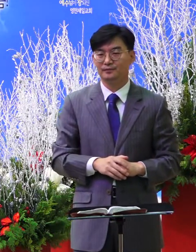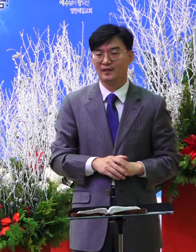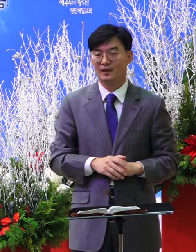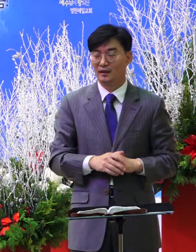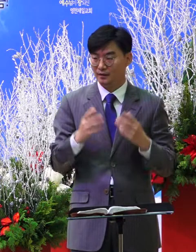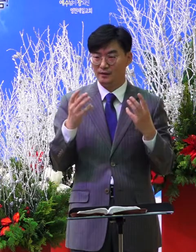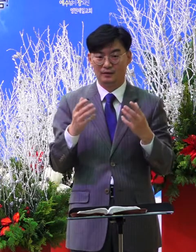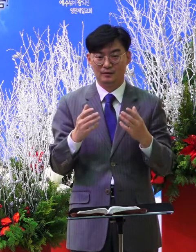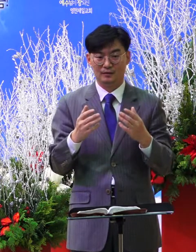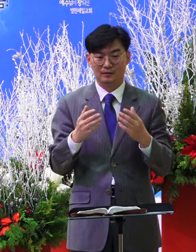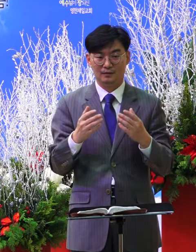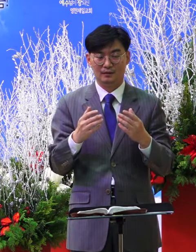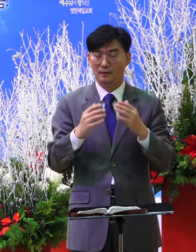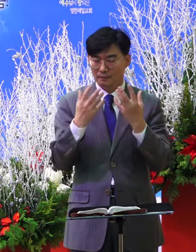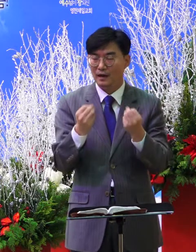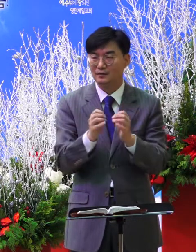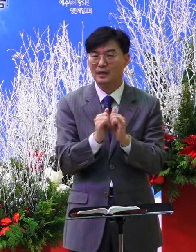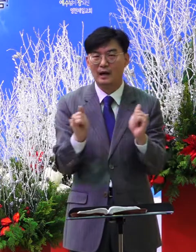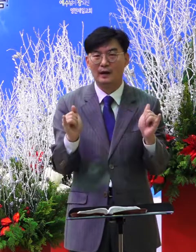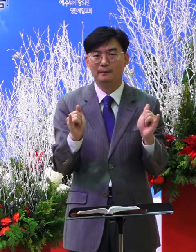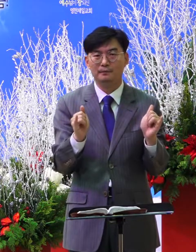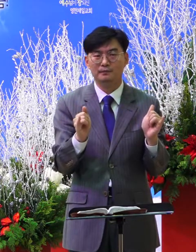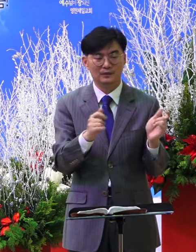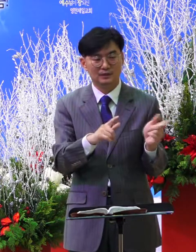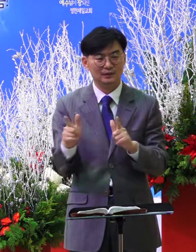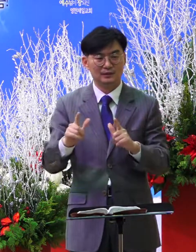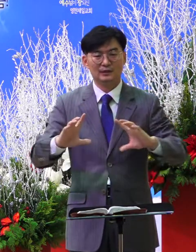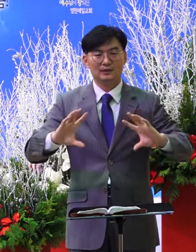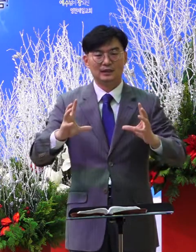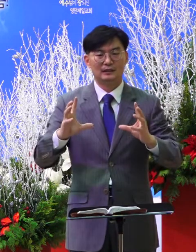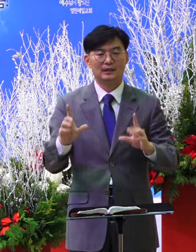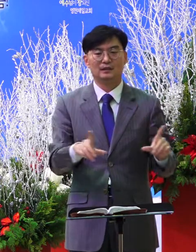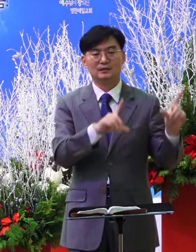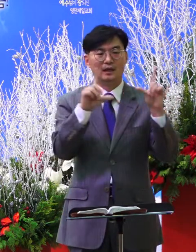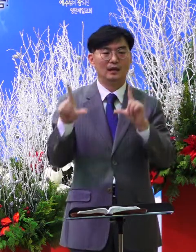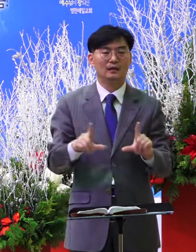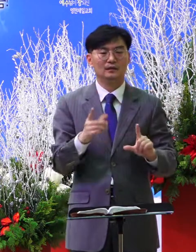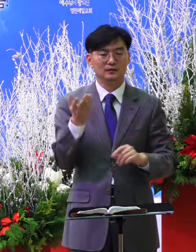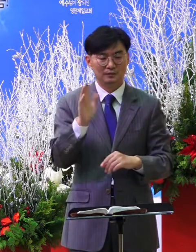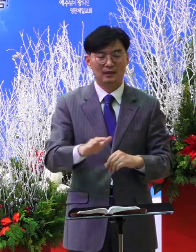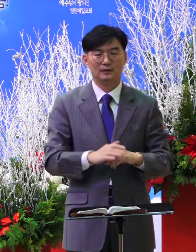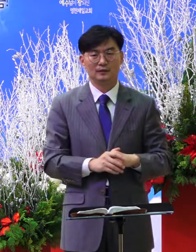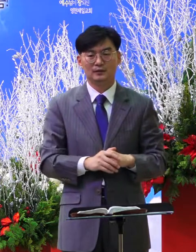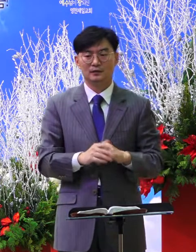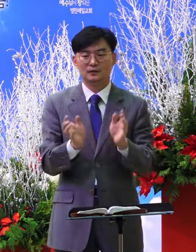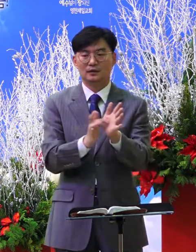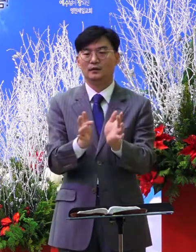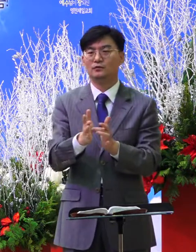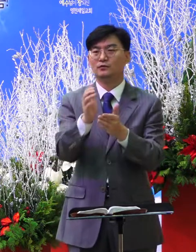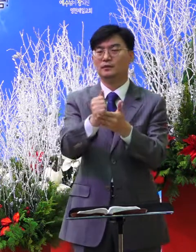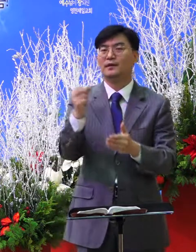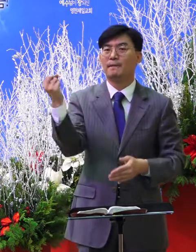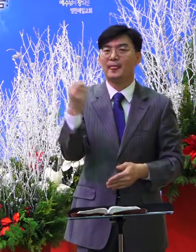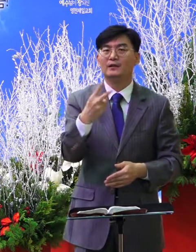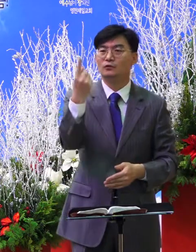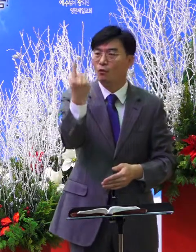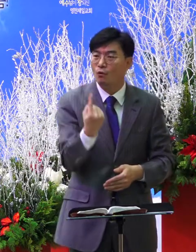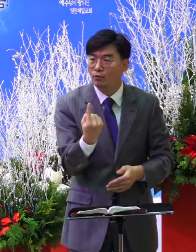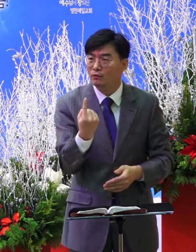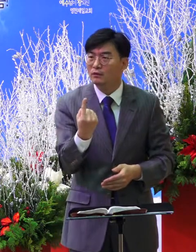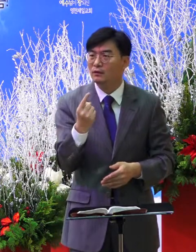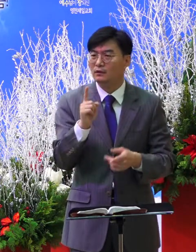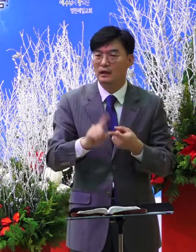사람들이 세상을 살기는 살지만 믿는다고는 또 하지만 주님이 다시 오실 것을 준비하지 않은